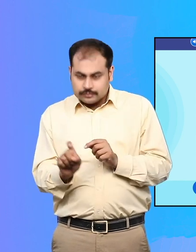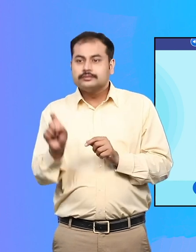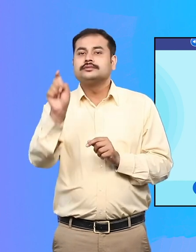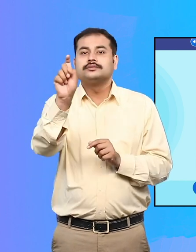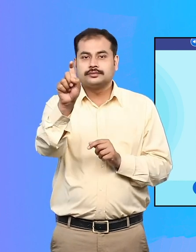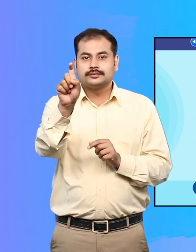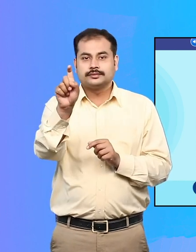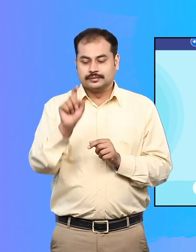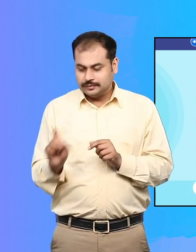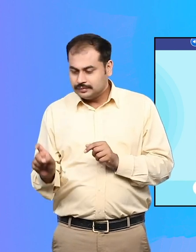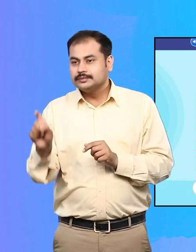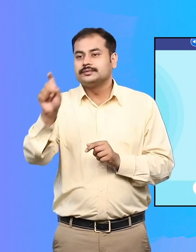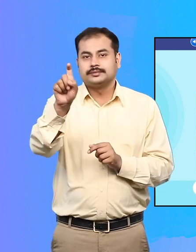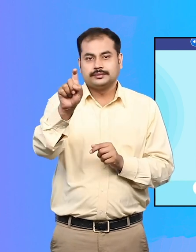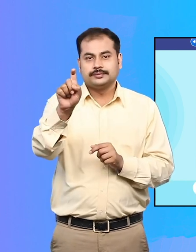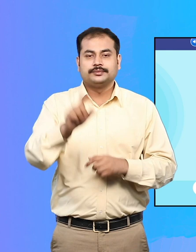रख दें झाल